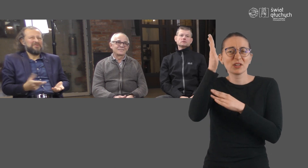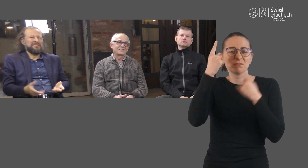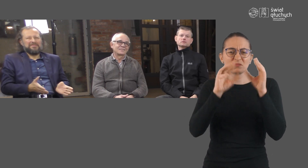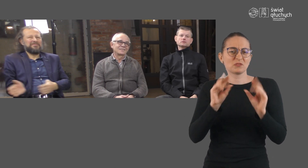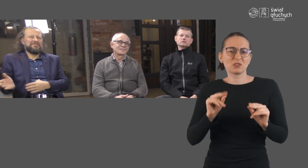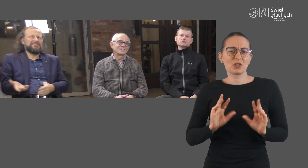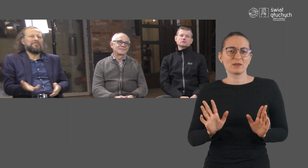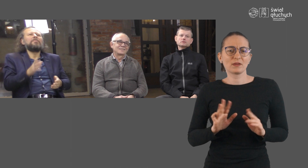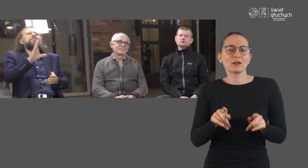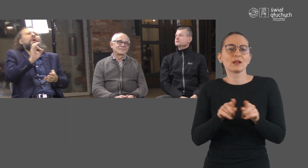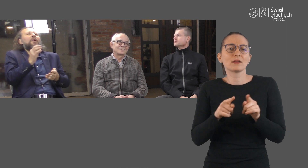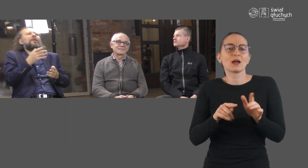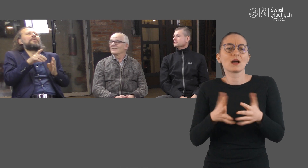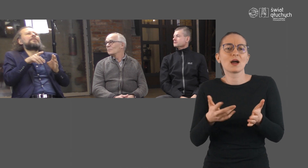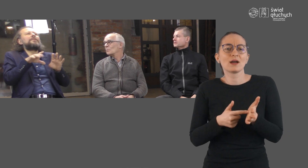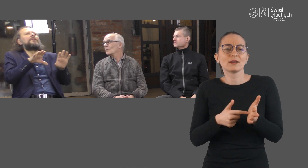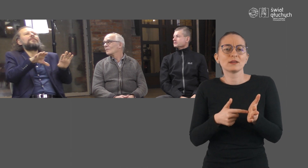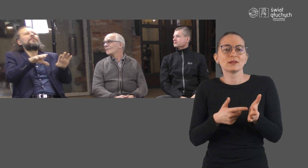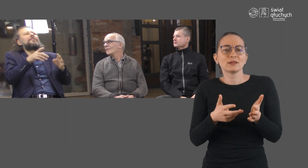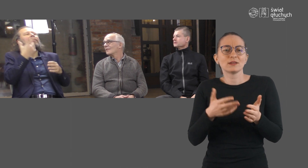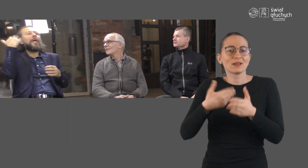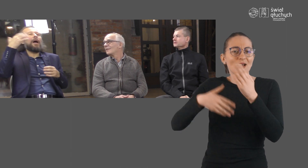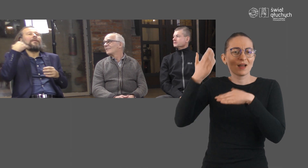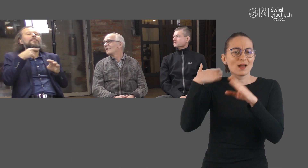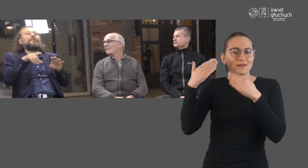stolarzem. Z powodu tego, że jesteś głuchy? Nie, bo